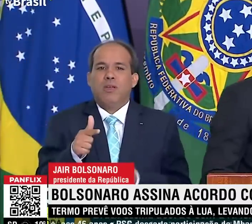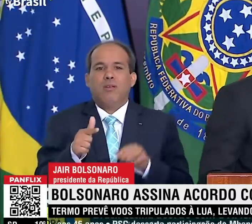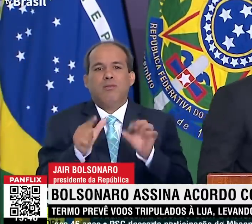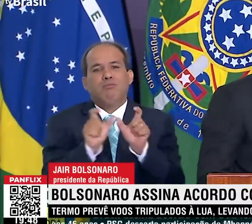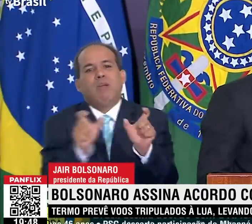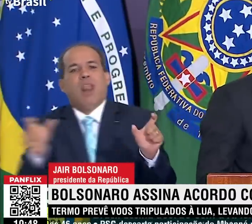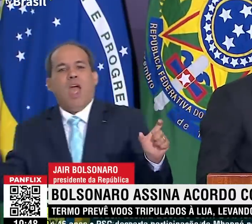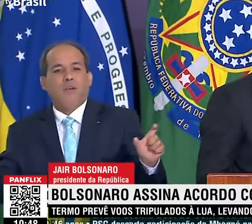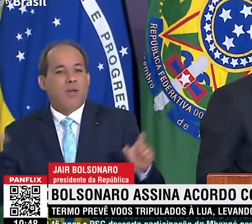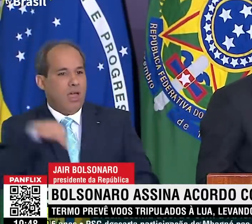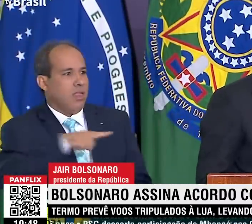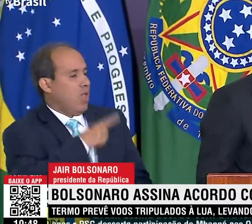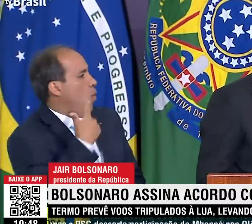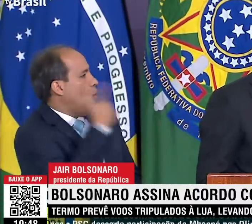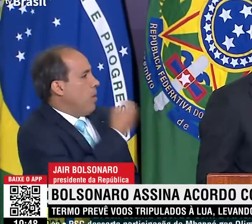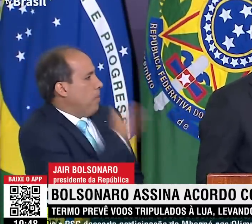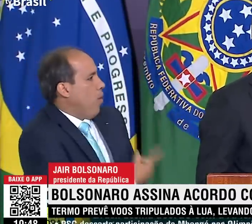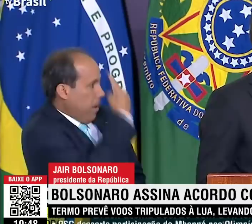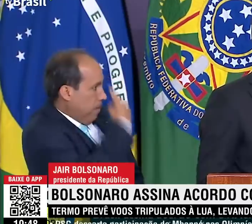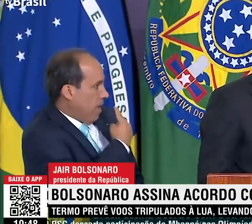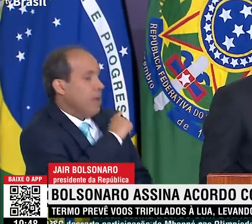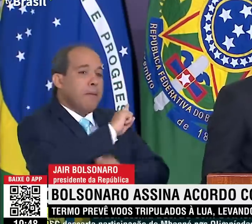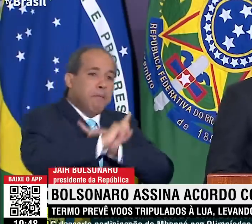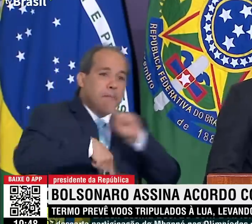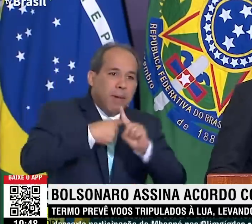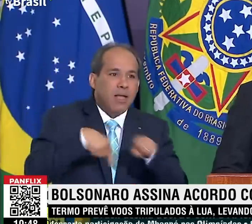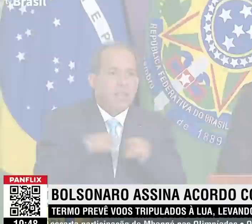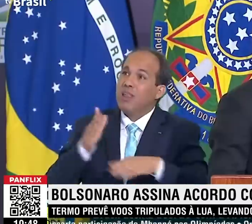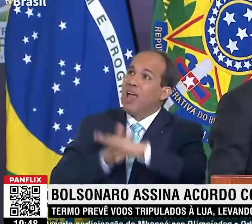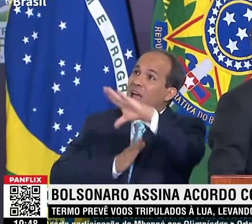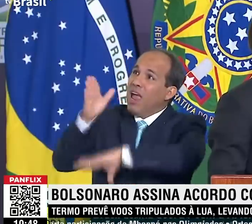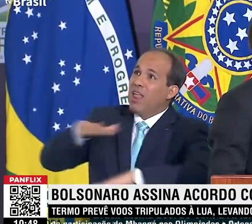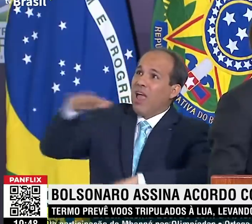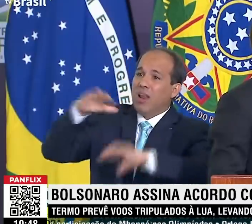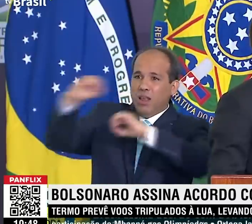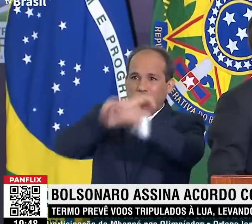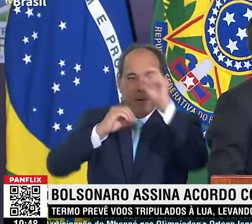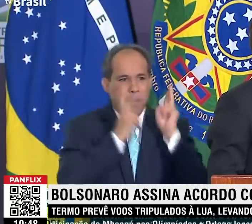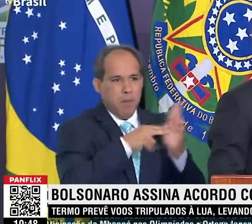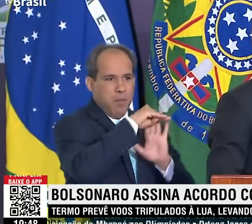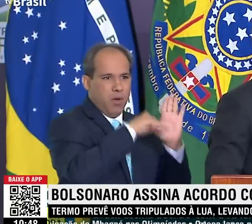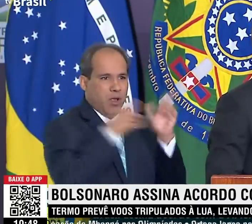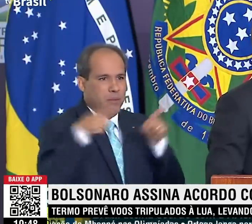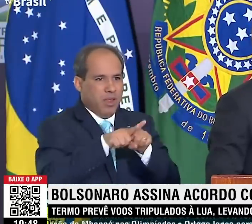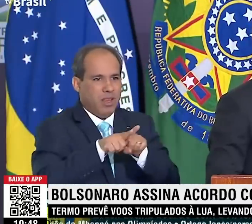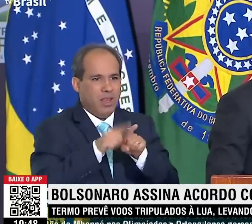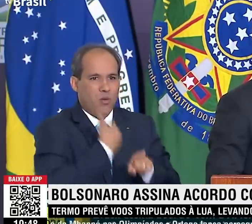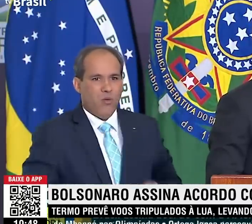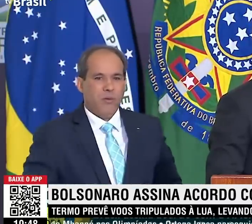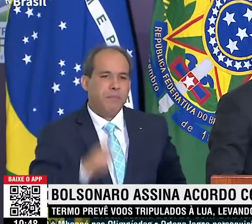Nós temos aqui mais que uma boa imagem. Um grande acordo. Eu agradeço ao governo americano